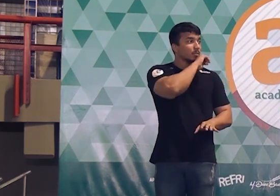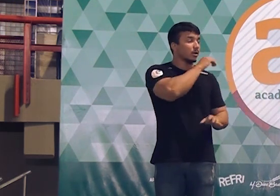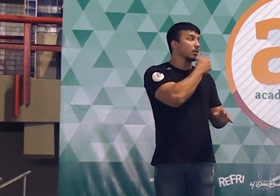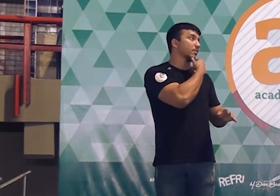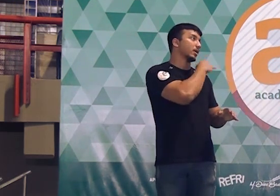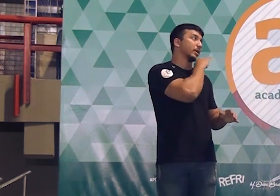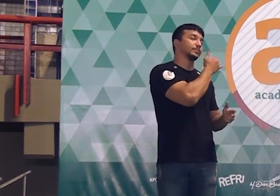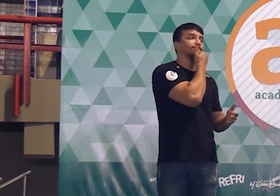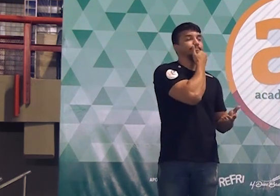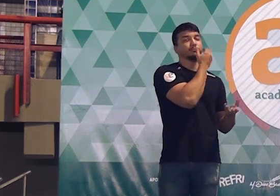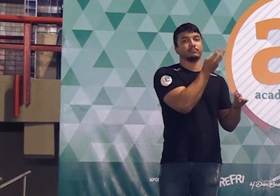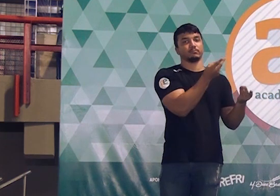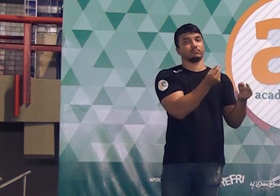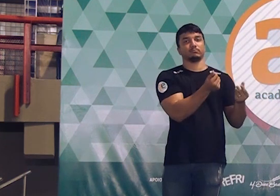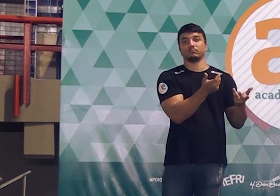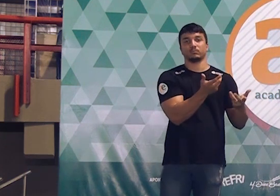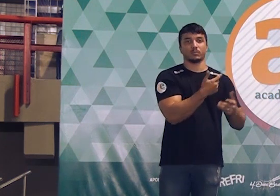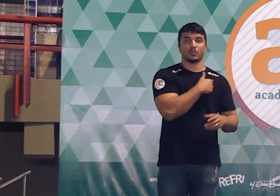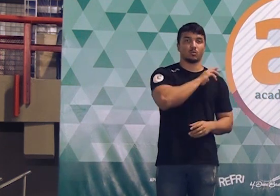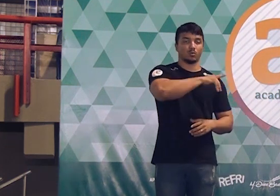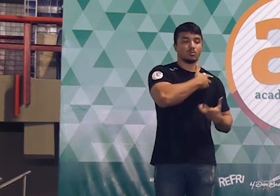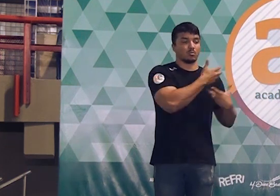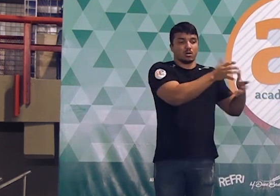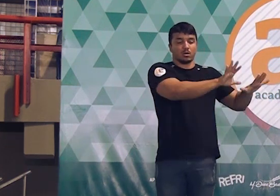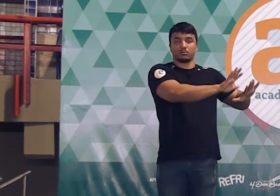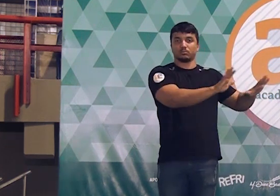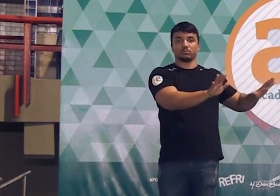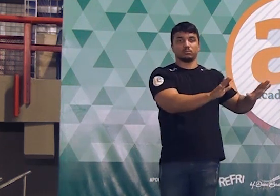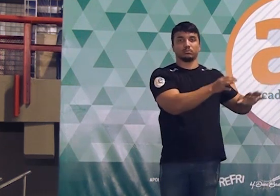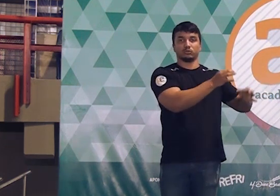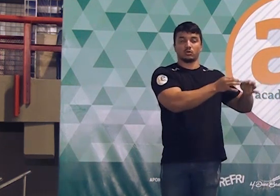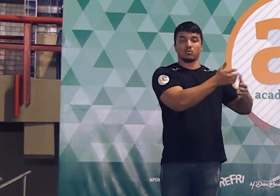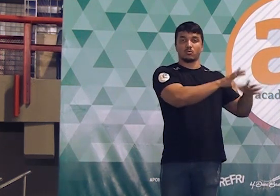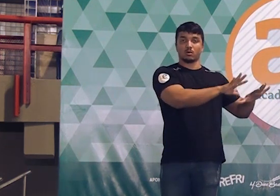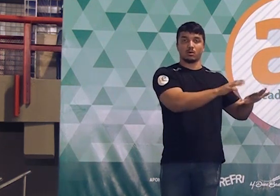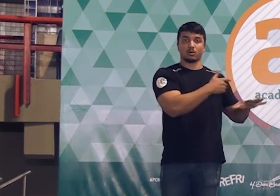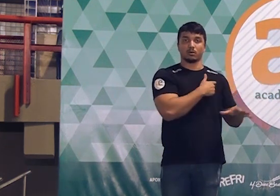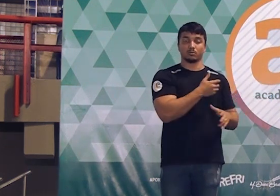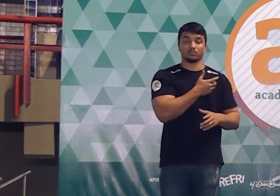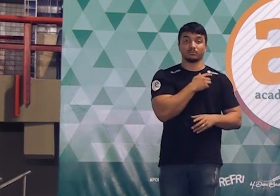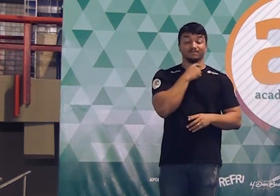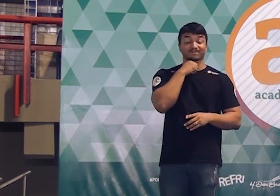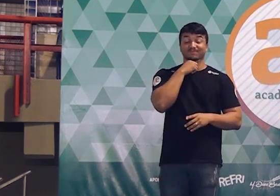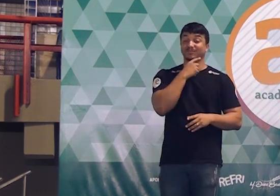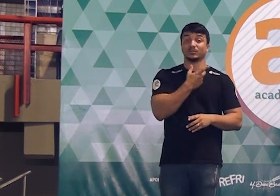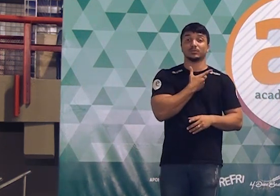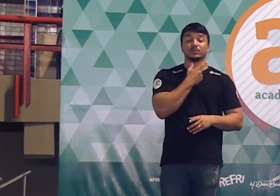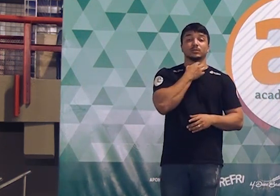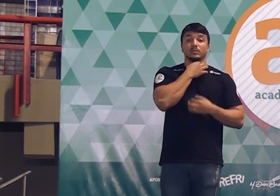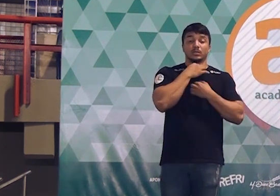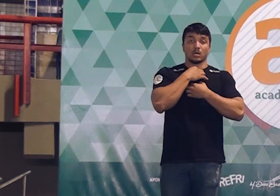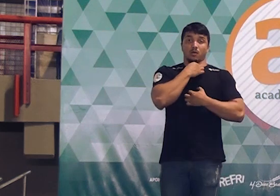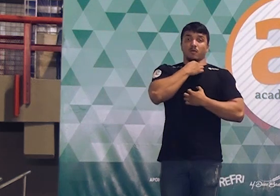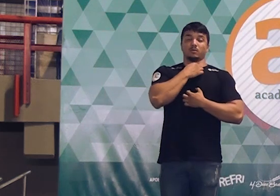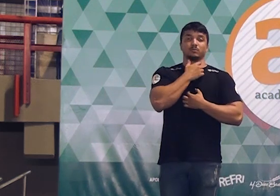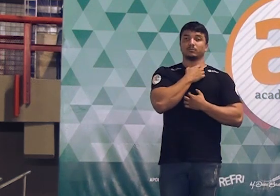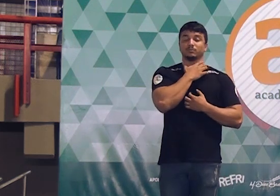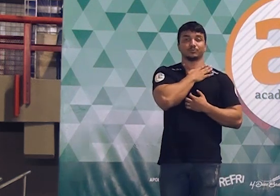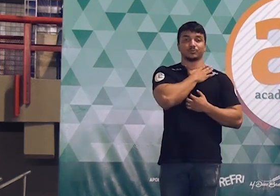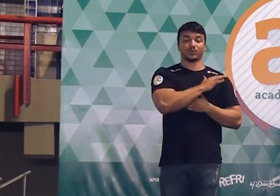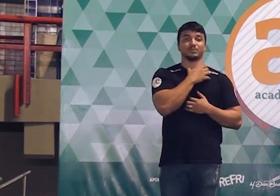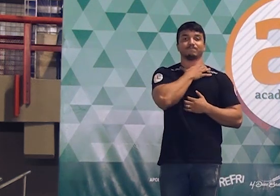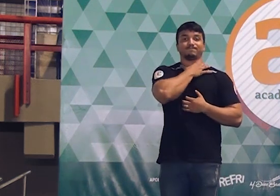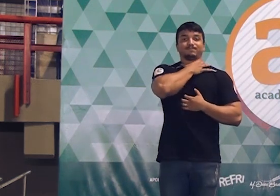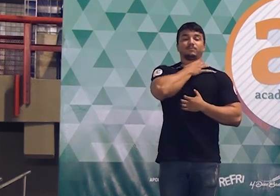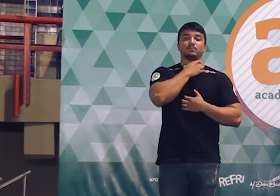pai e disse, pai, mãe, ó, não é isso que eu quero fazer não. Detesto gravata. Detesto.